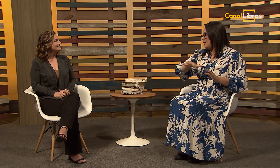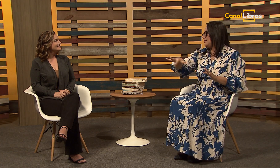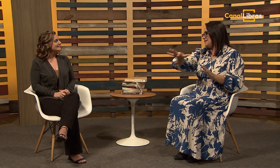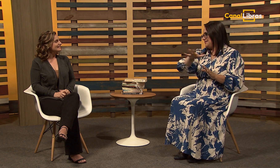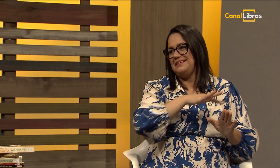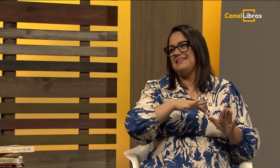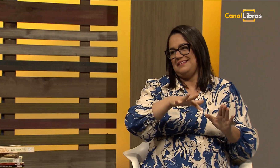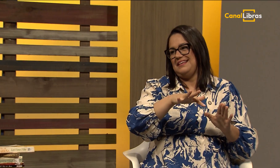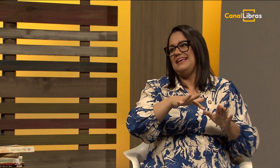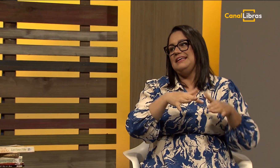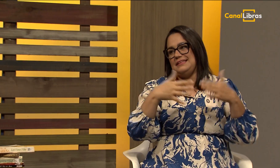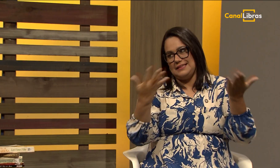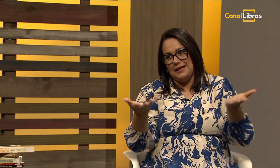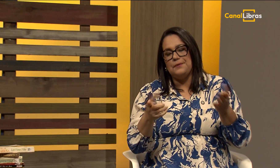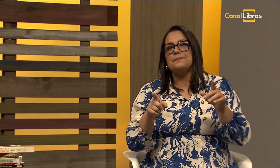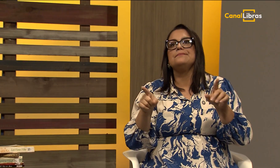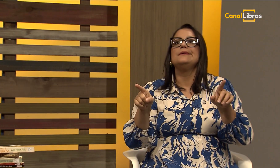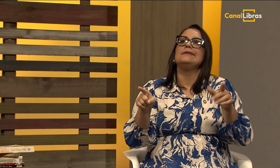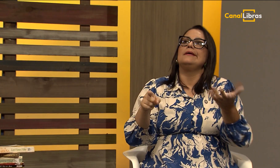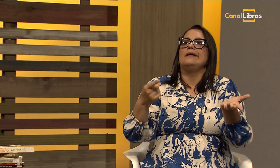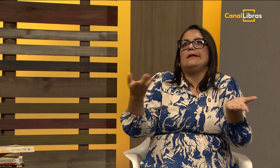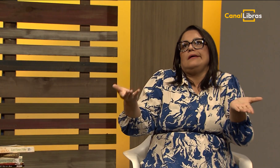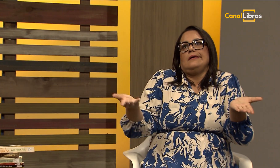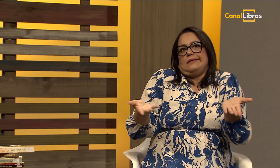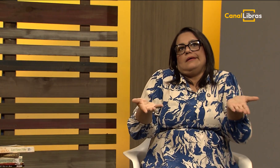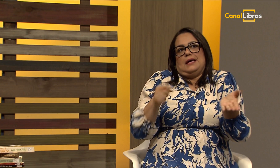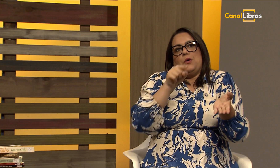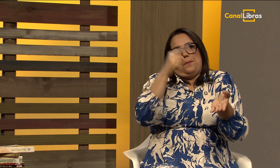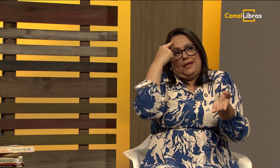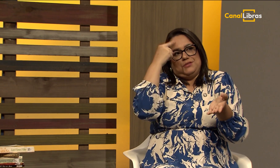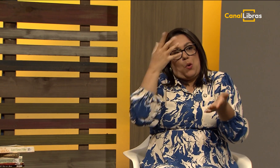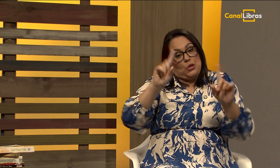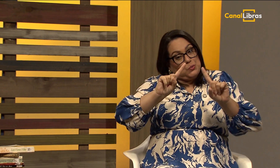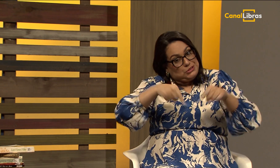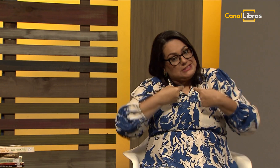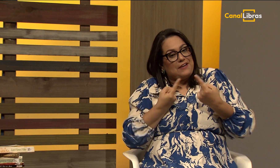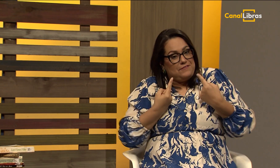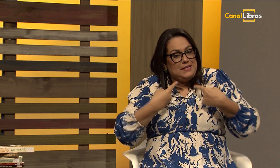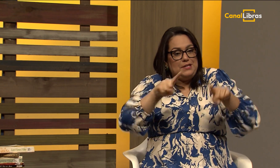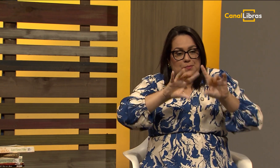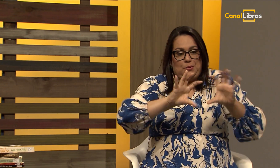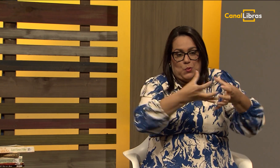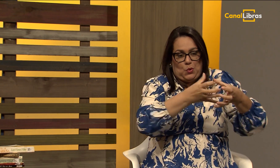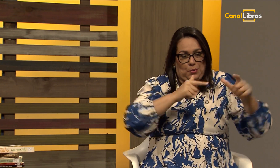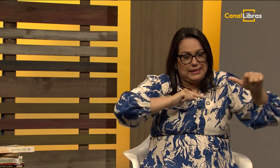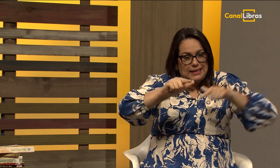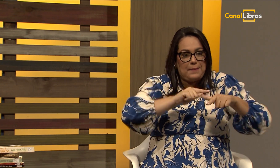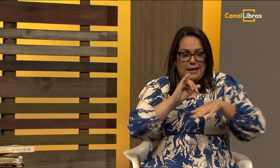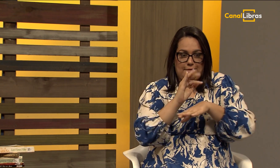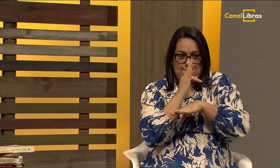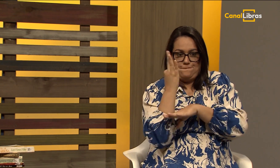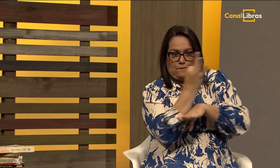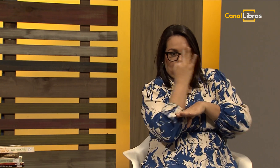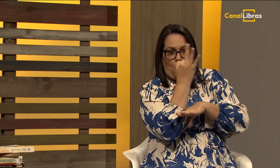teórico quanto ao conteúdo que vai ser traduzido. Acredito que o contexto formal seja bem desafiador para o tradutor e